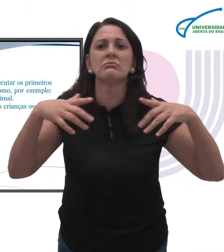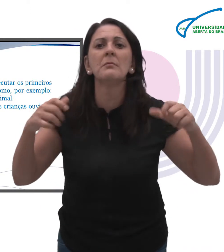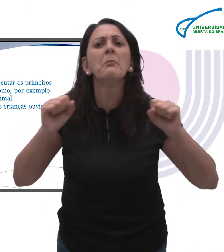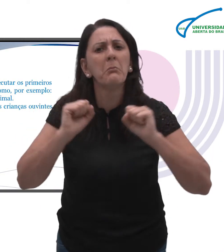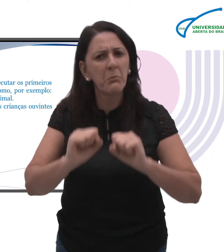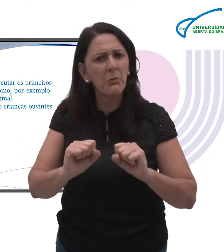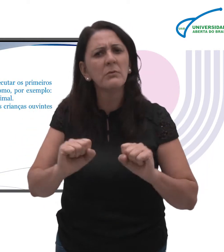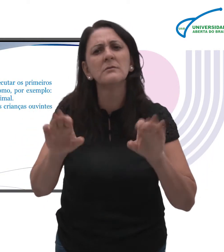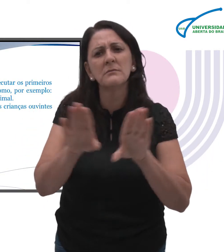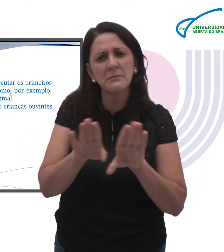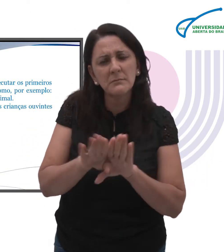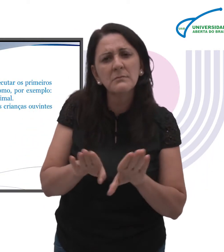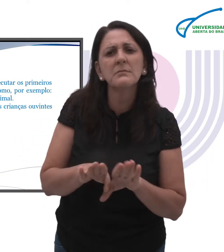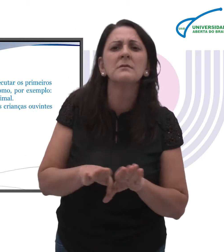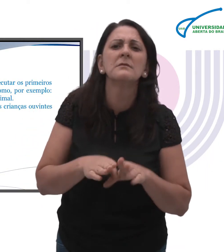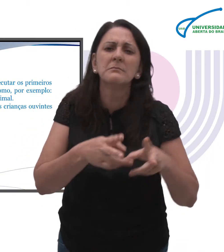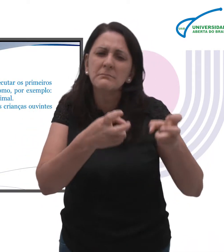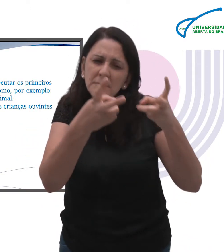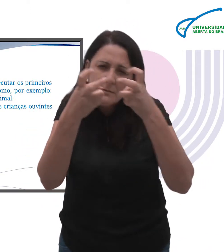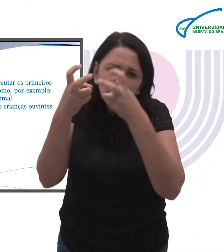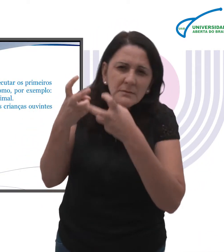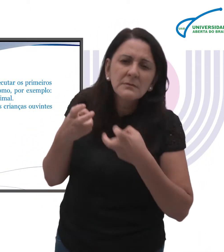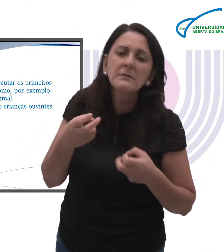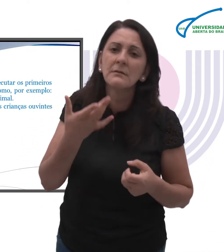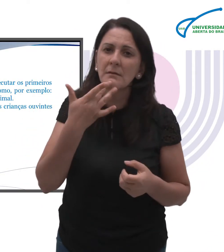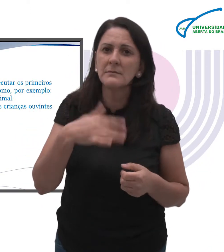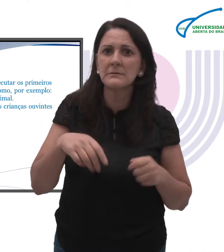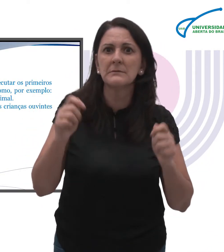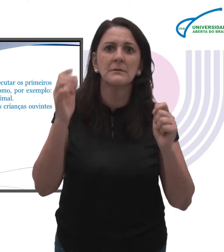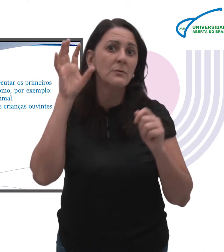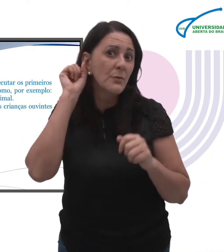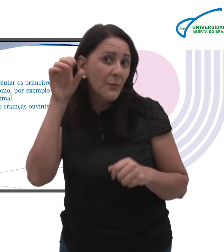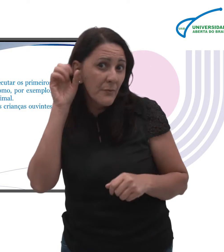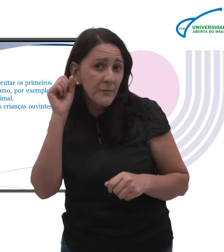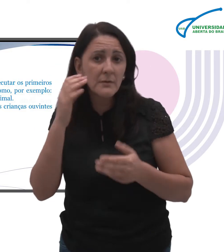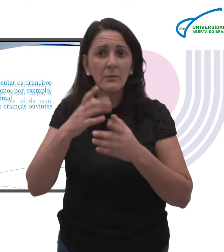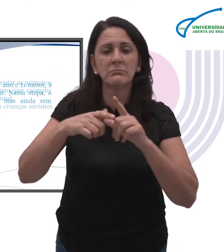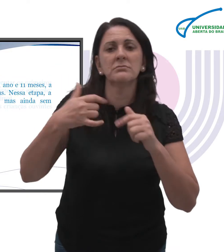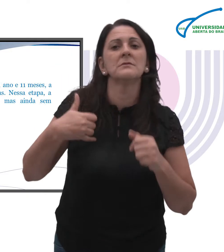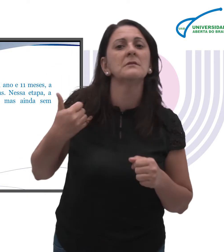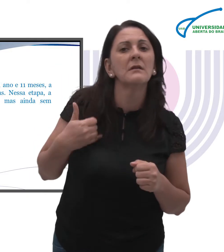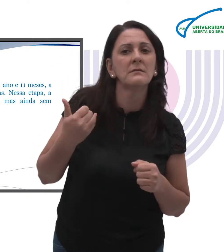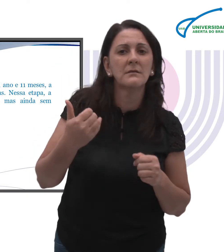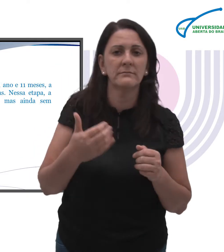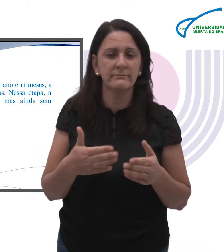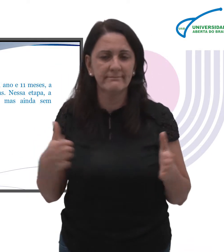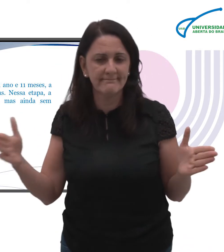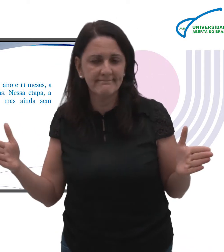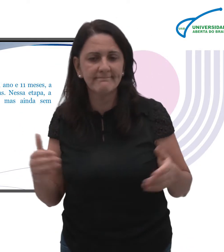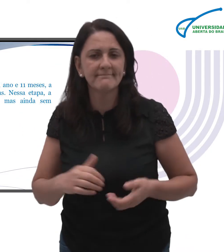Tais generalizações podem ser identificadas também nas crianças ouvintes dessa faixa etária.